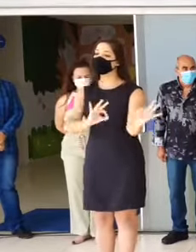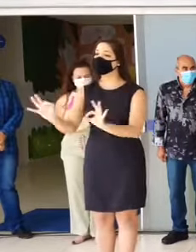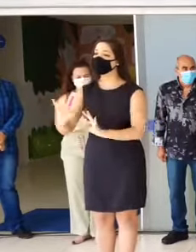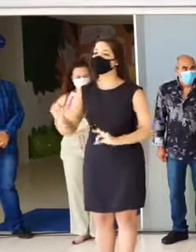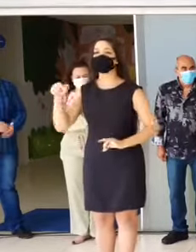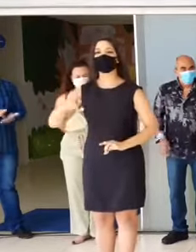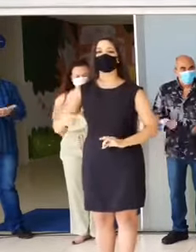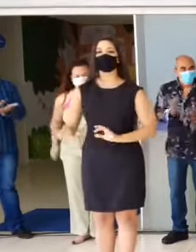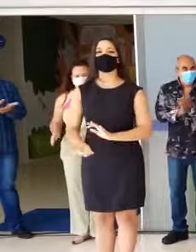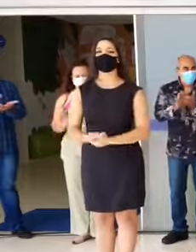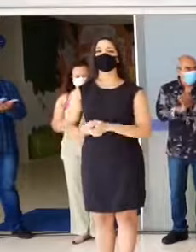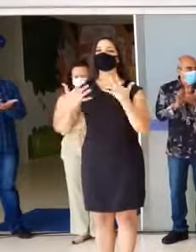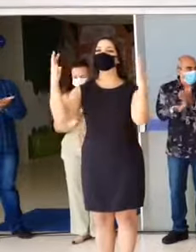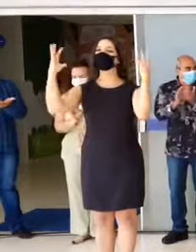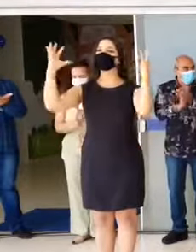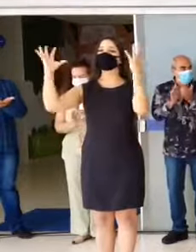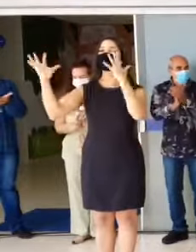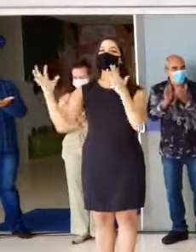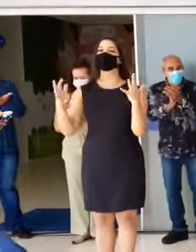dessa obra.